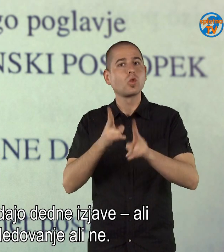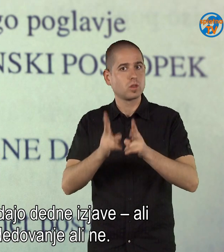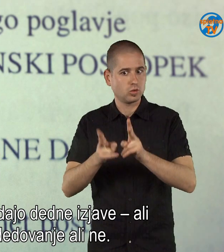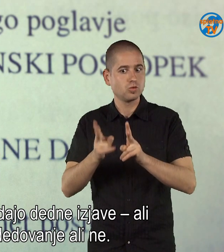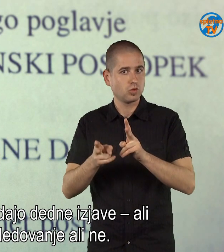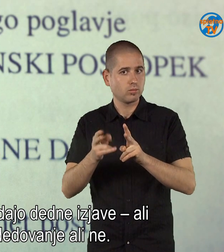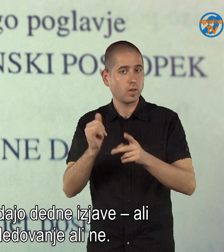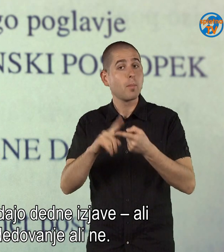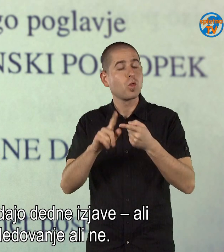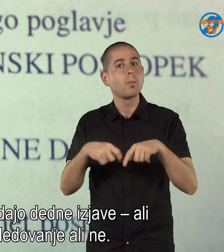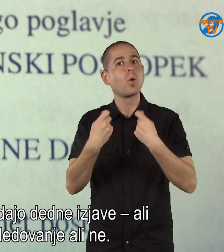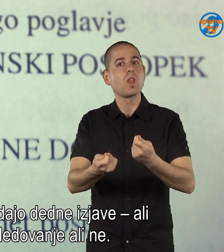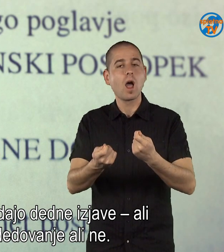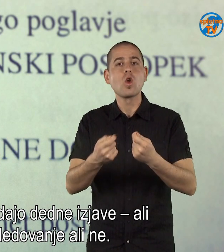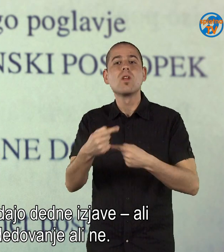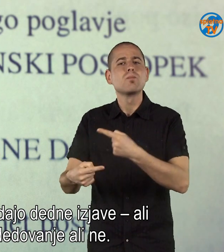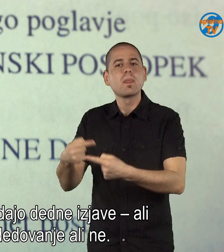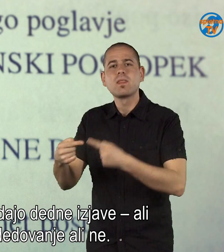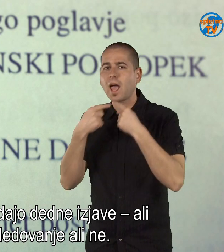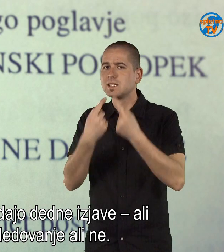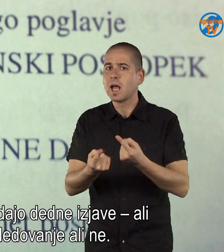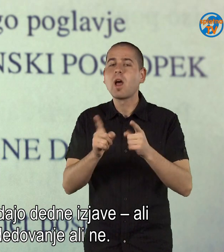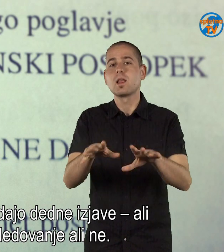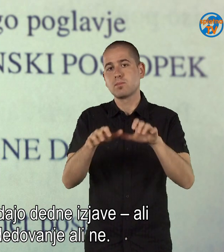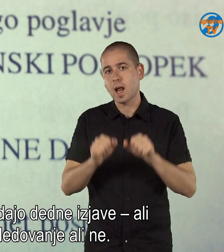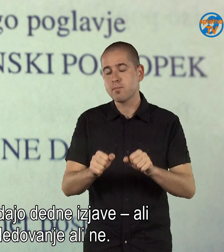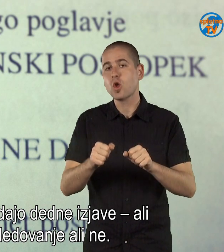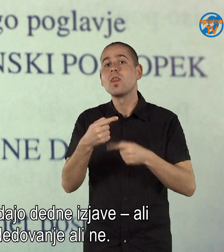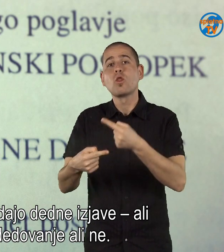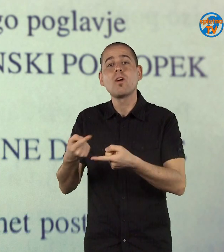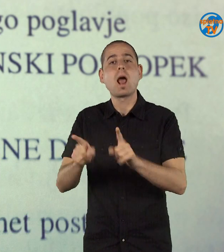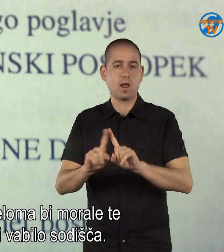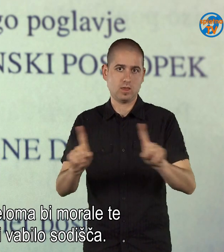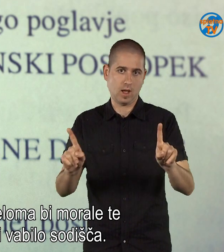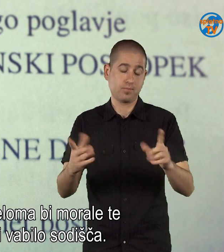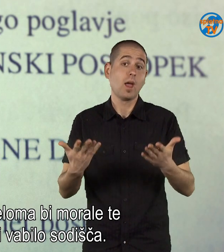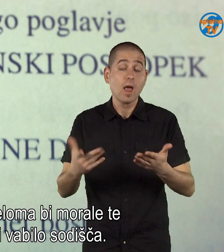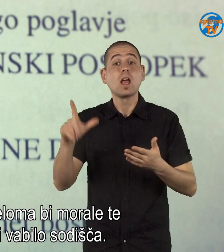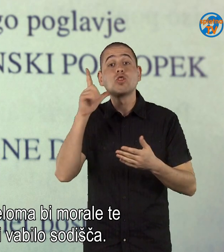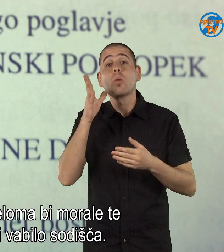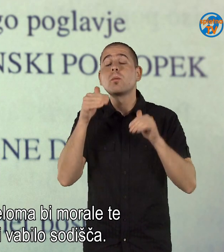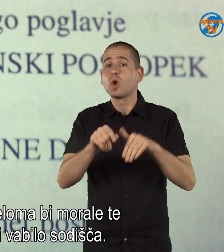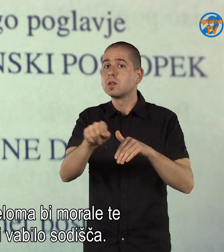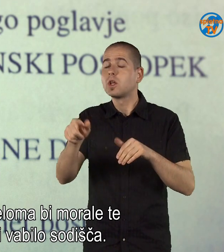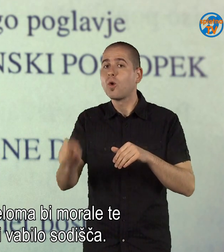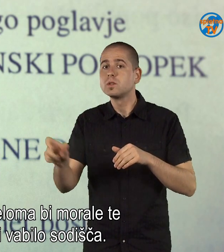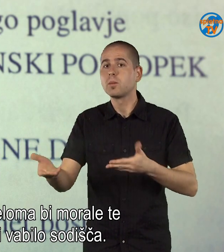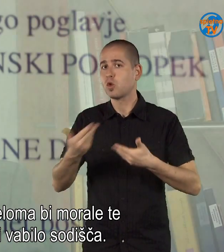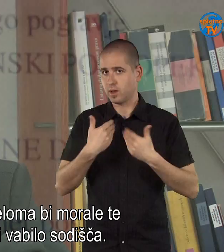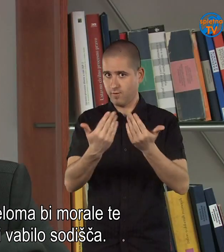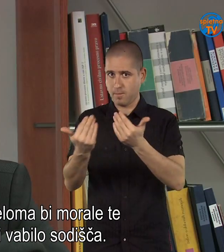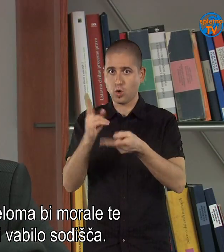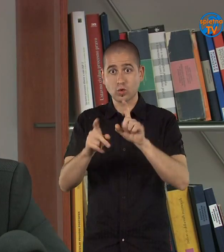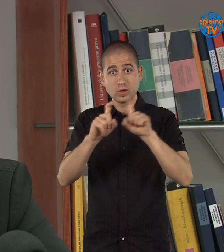sodišče, da potem podajo dedne izjave ali sprejemajo dedovanje ali ne. Se pravi, načeloma bi mogli te osebe dobiti